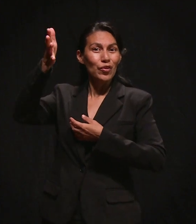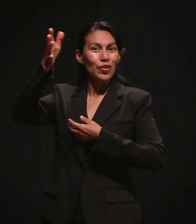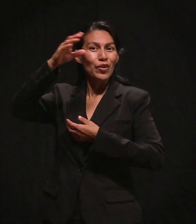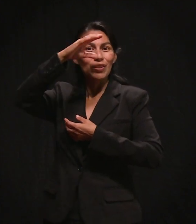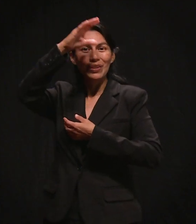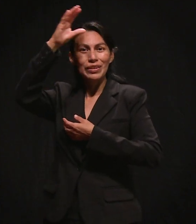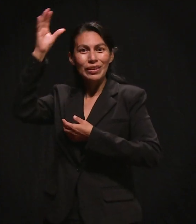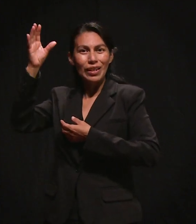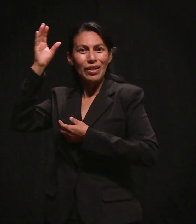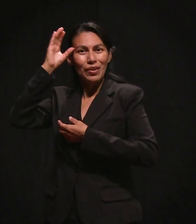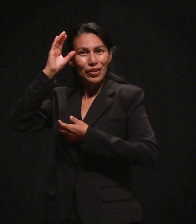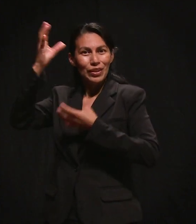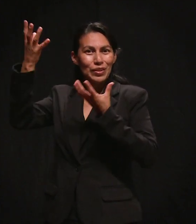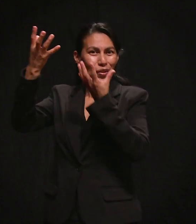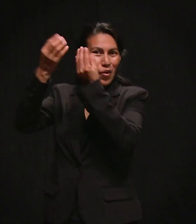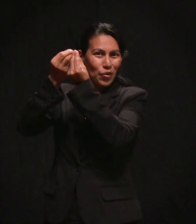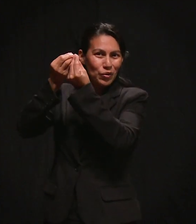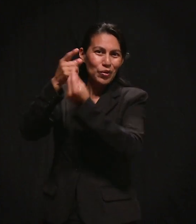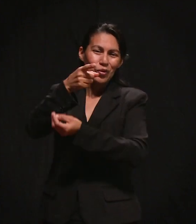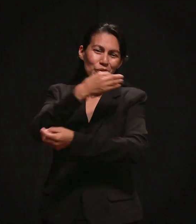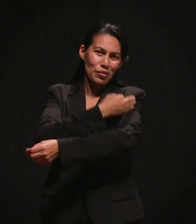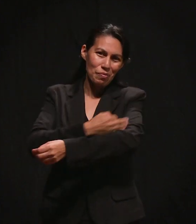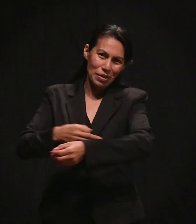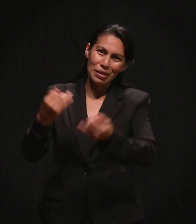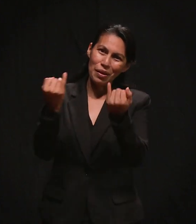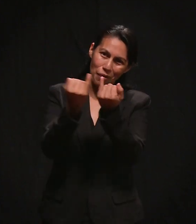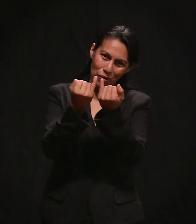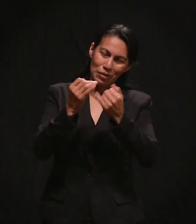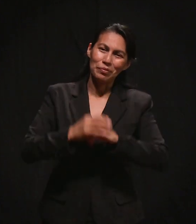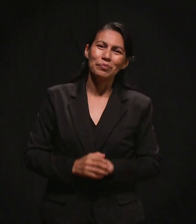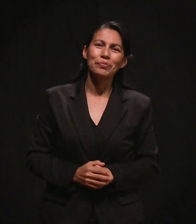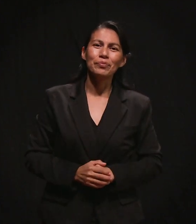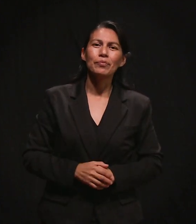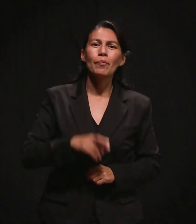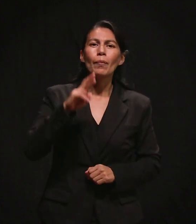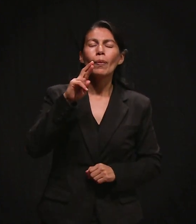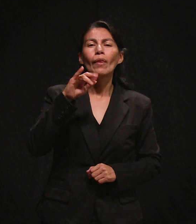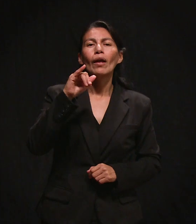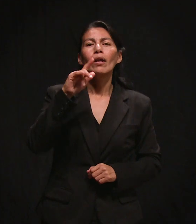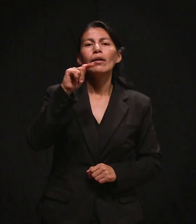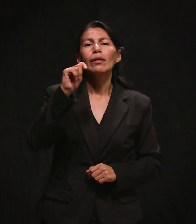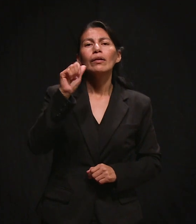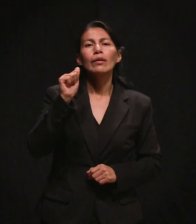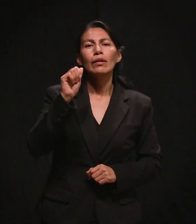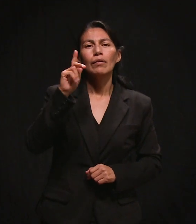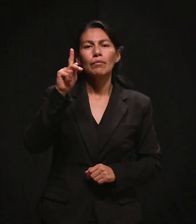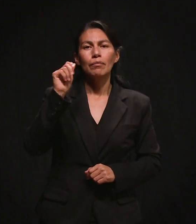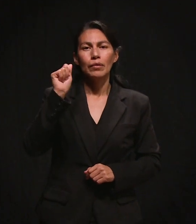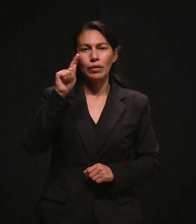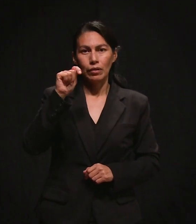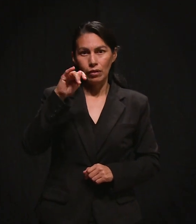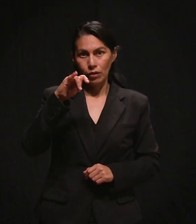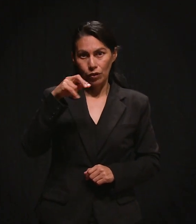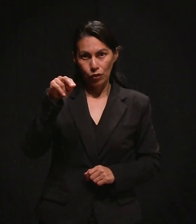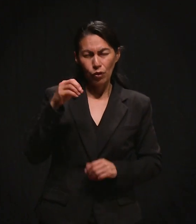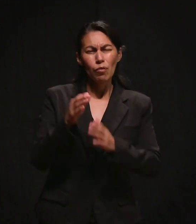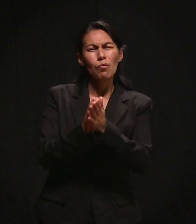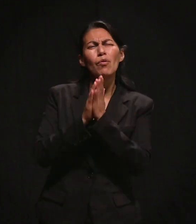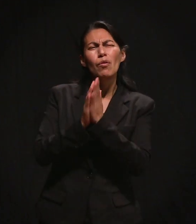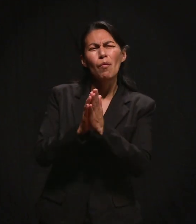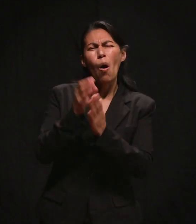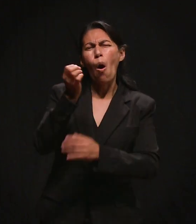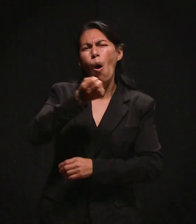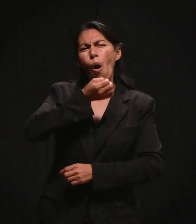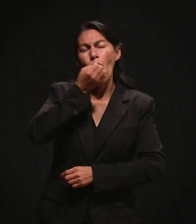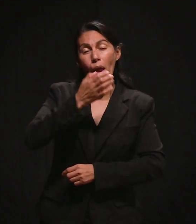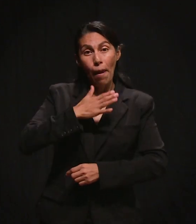los tuyos también. Rita Patiño, oren por favor por mi nieta Sofía. Vive con